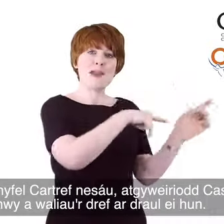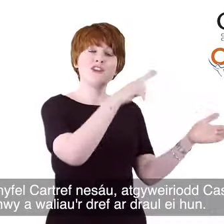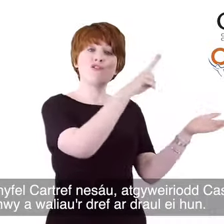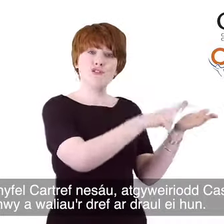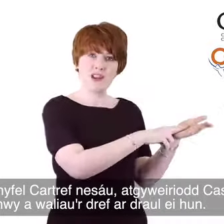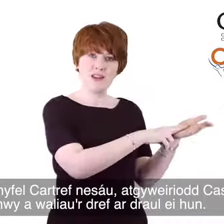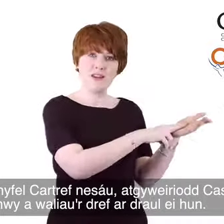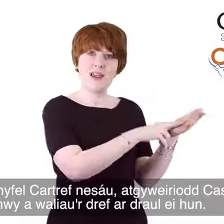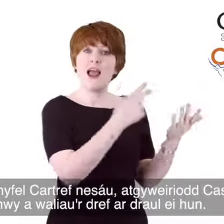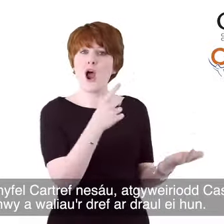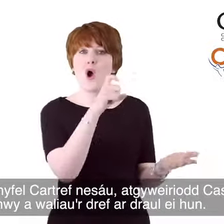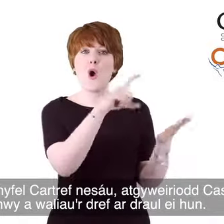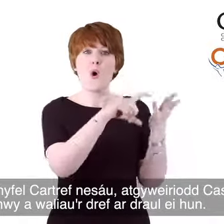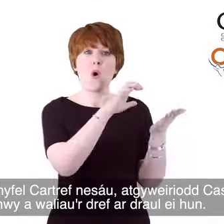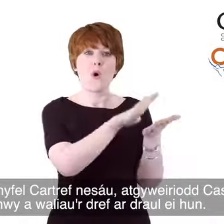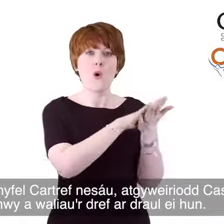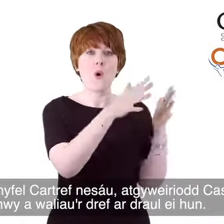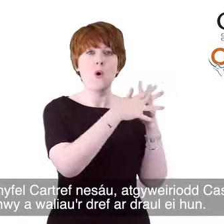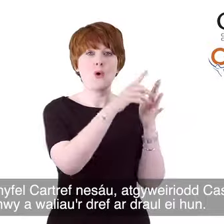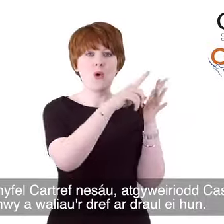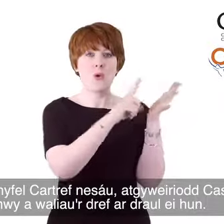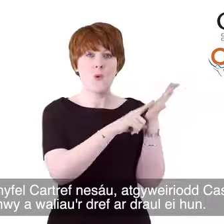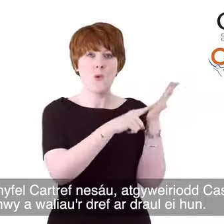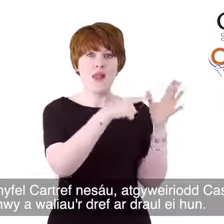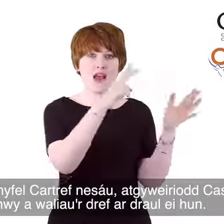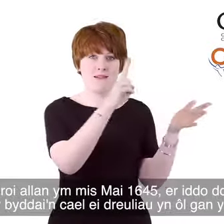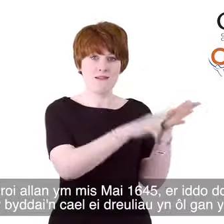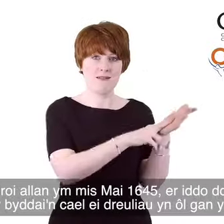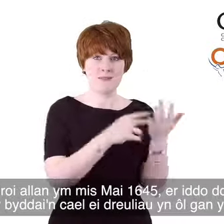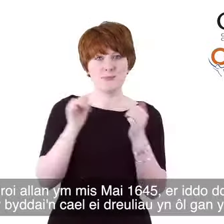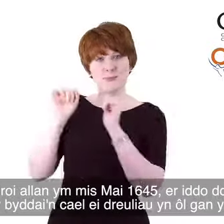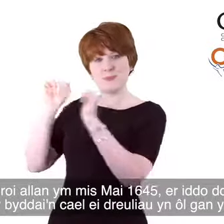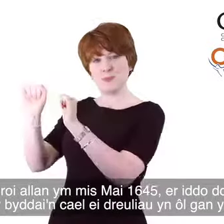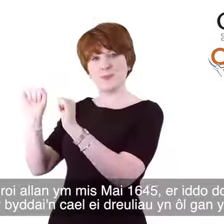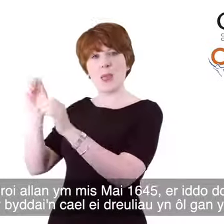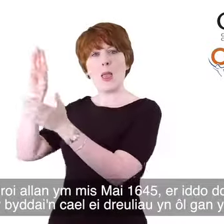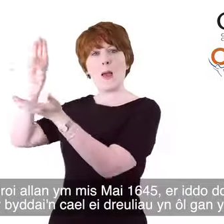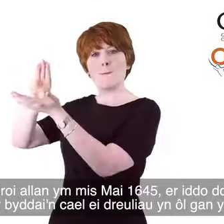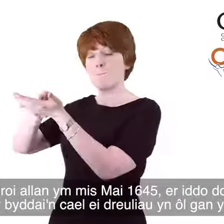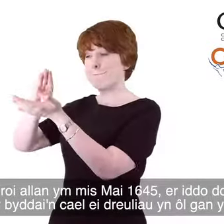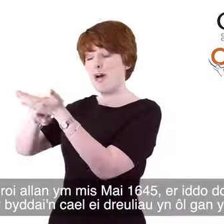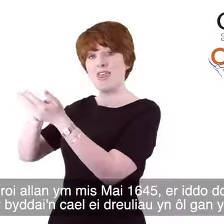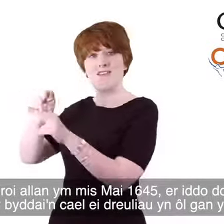Castell Conwy a waliau dref ar draul ei hun. Cafodd ei droi allan ym mis Mai